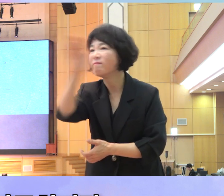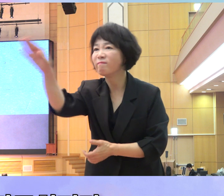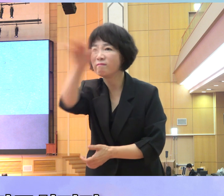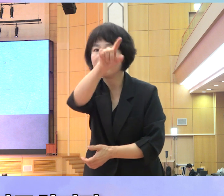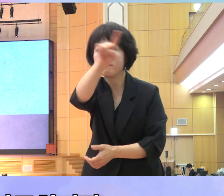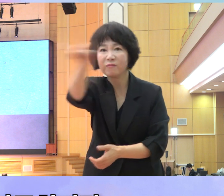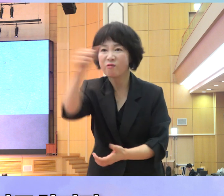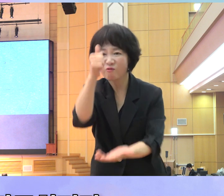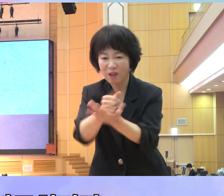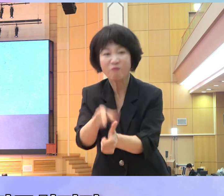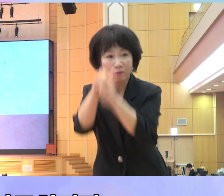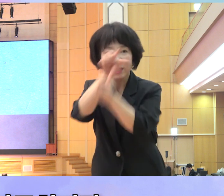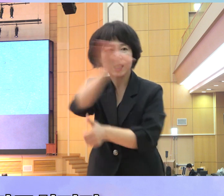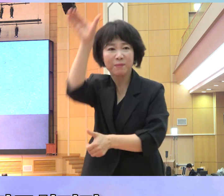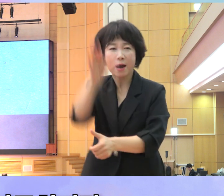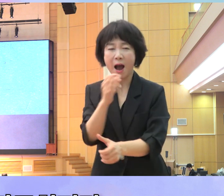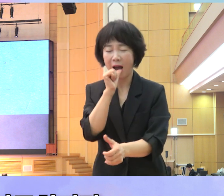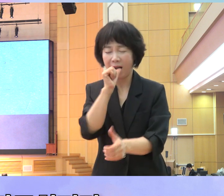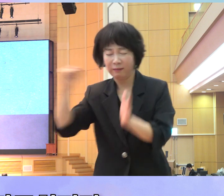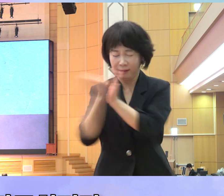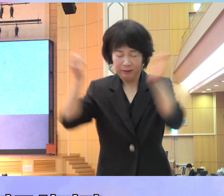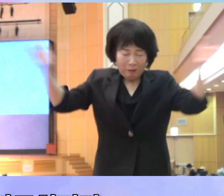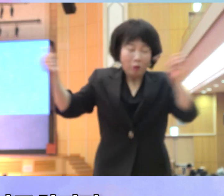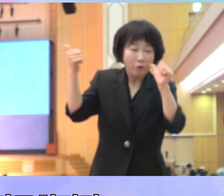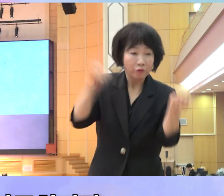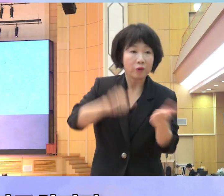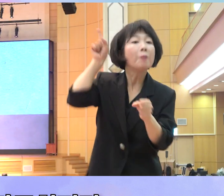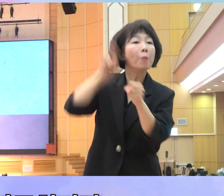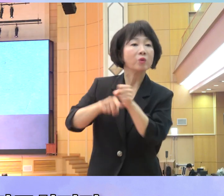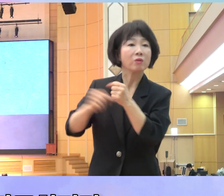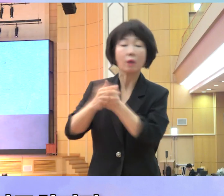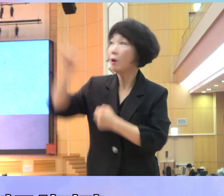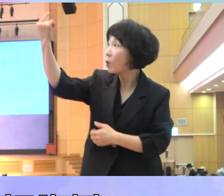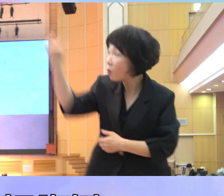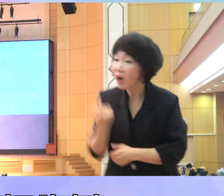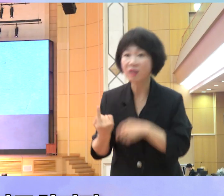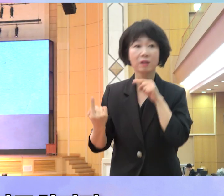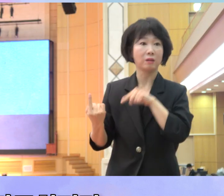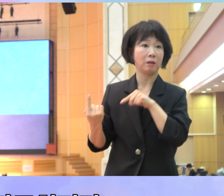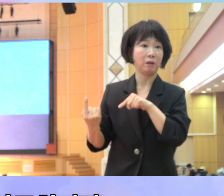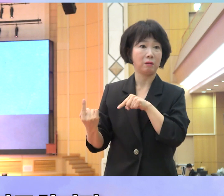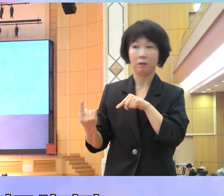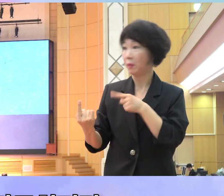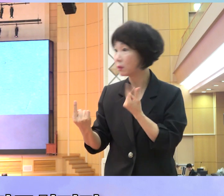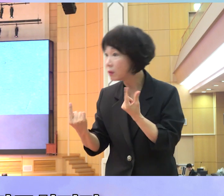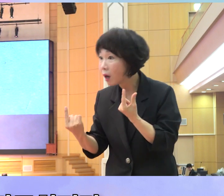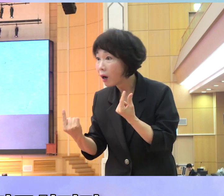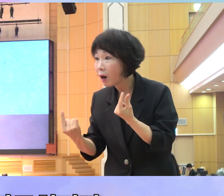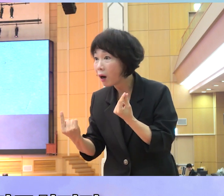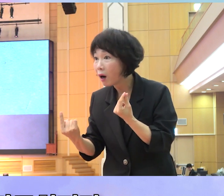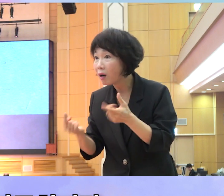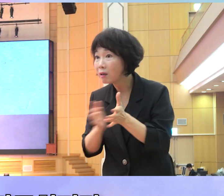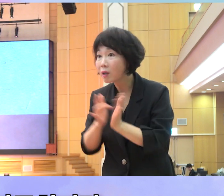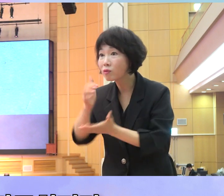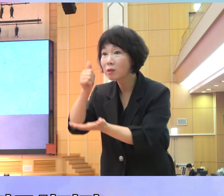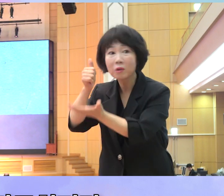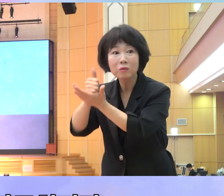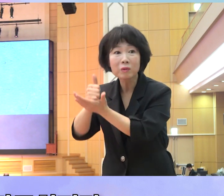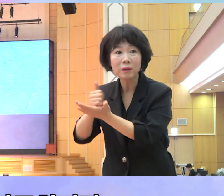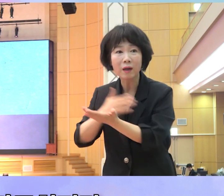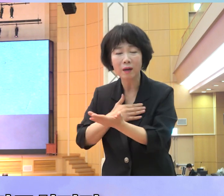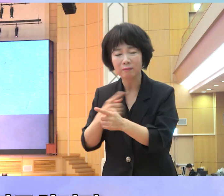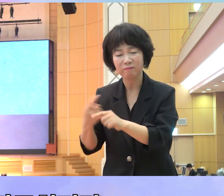내 앞에 지금 제일 중요한, 심지어 내 생명이 왔다 갔다도 아니고 내 생명을 지금 버려야 되는 그 일을 앞두고